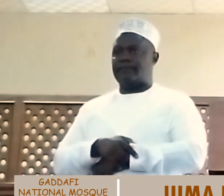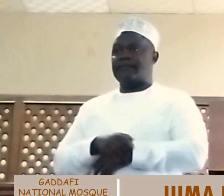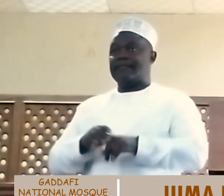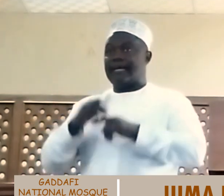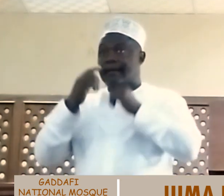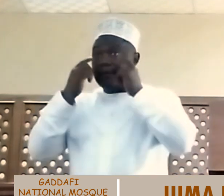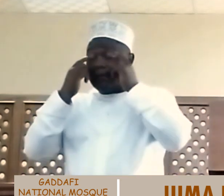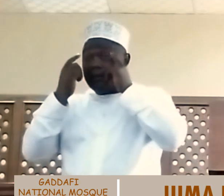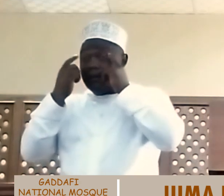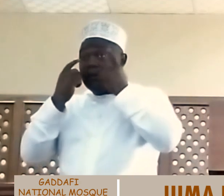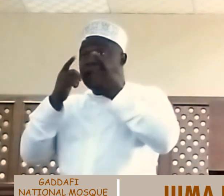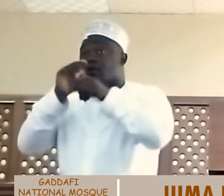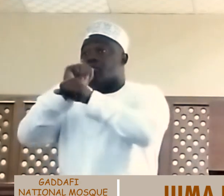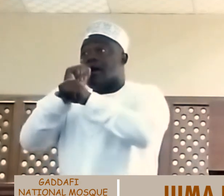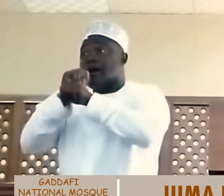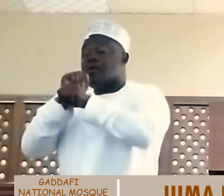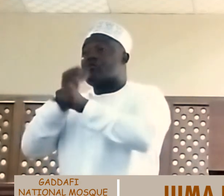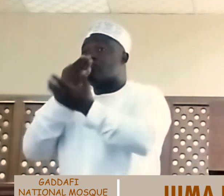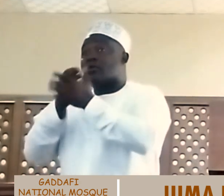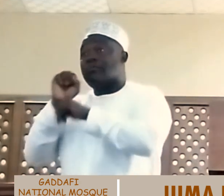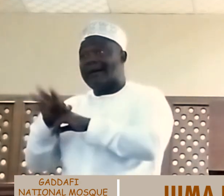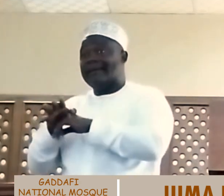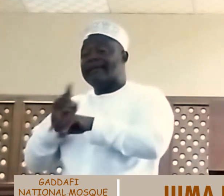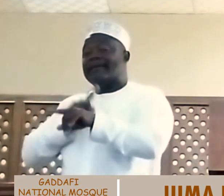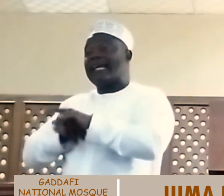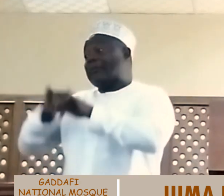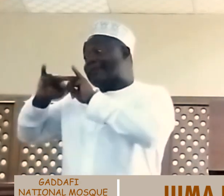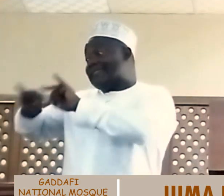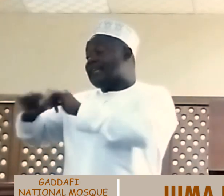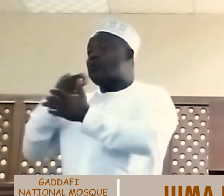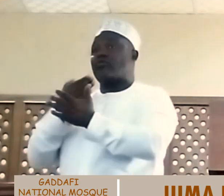amaaso go gakola mukululo ki ogulisigalawo